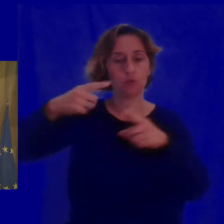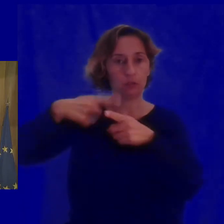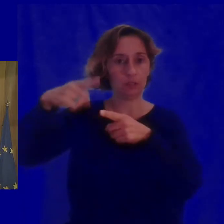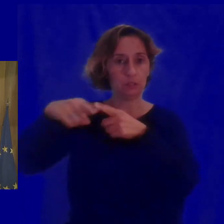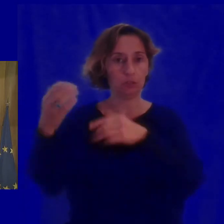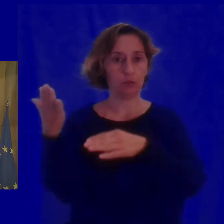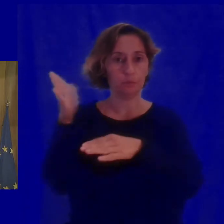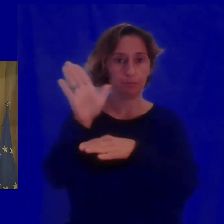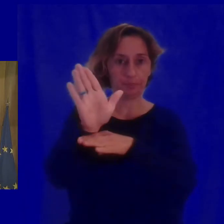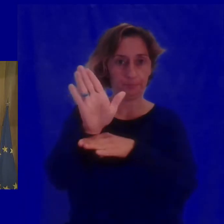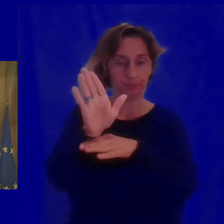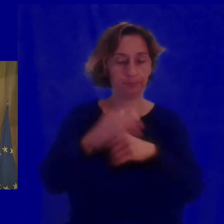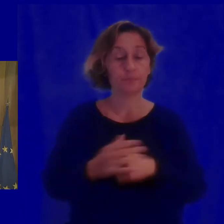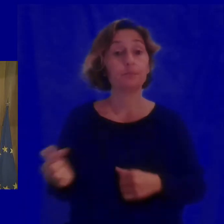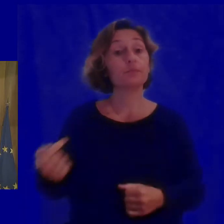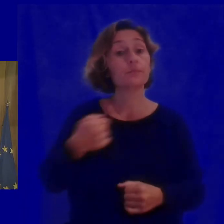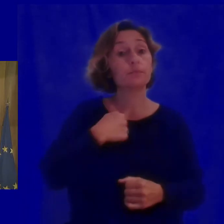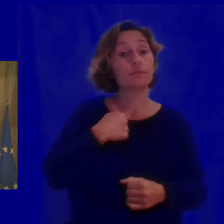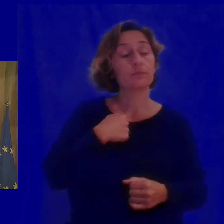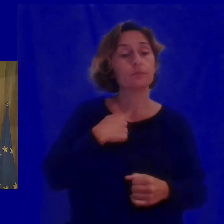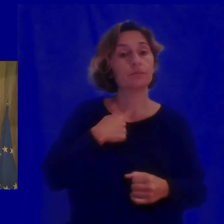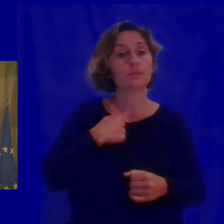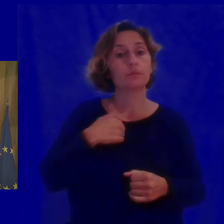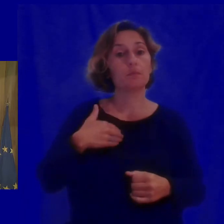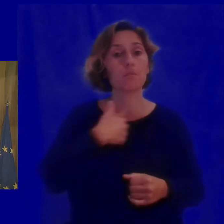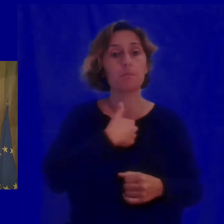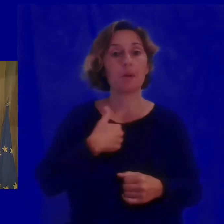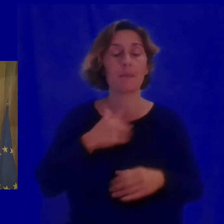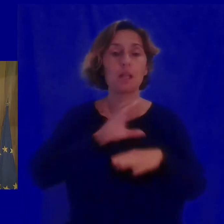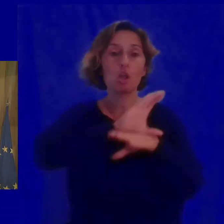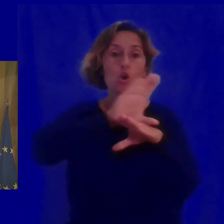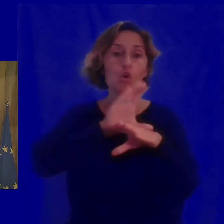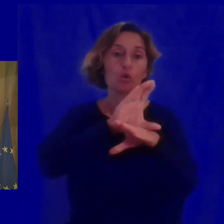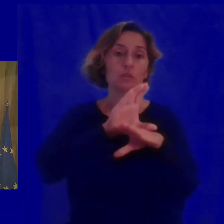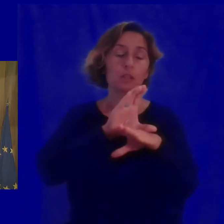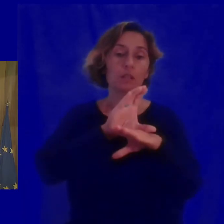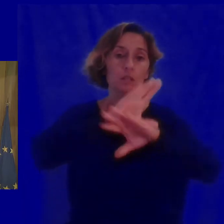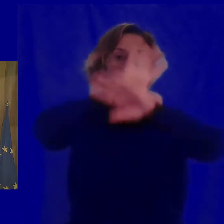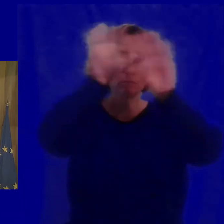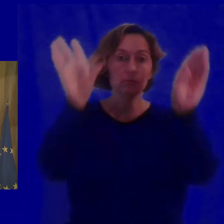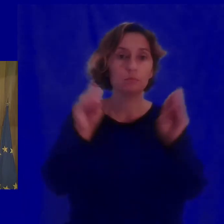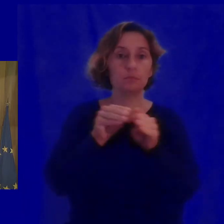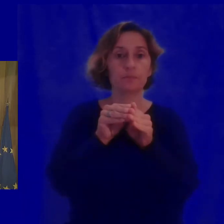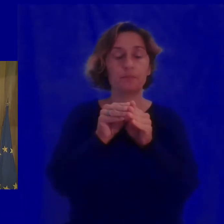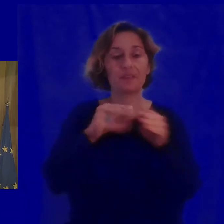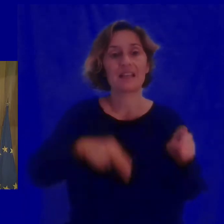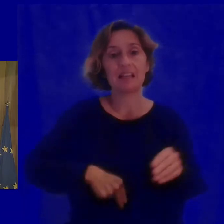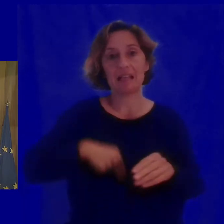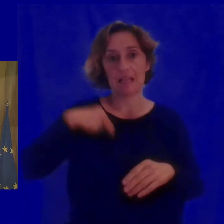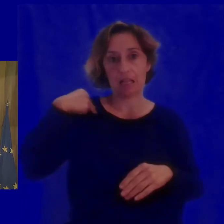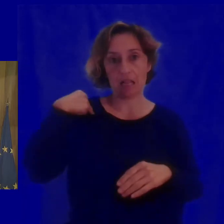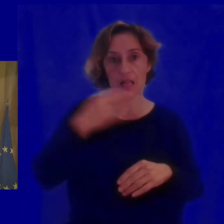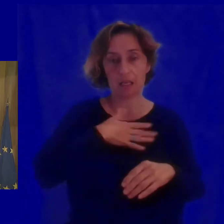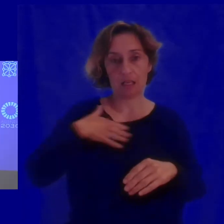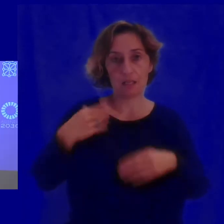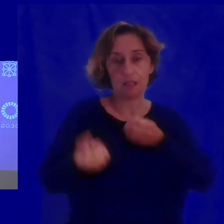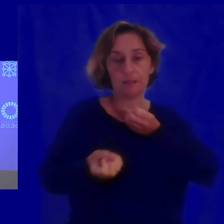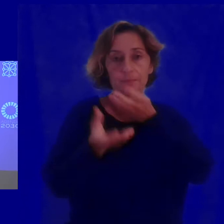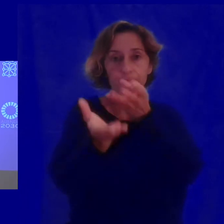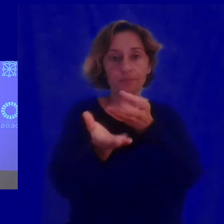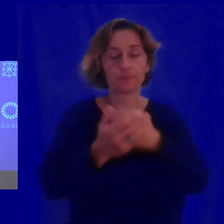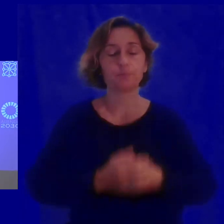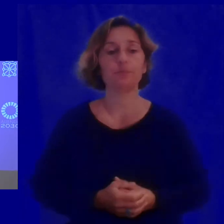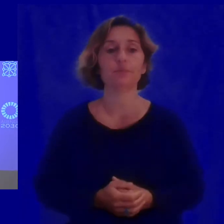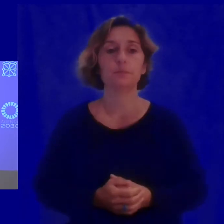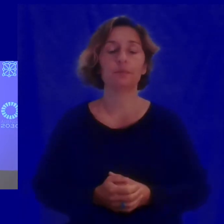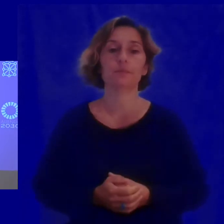yo como consejera sí que quería hacerles una valoración más general. Una valoración que creo que por fuerza